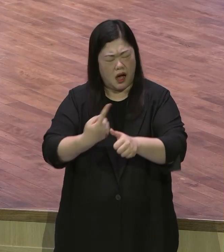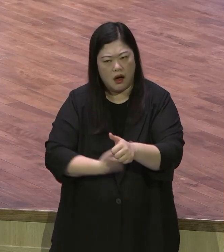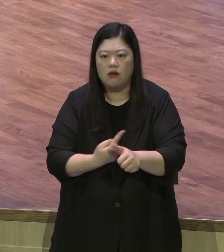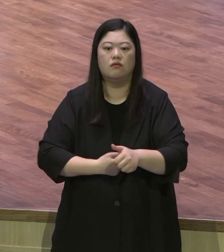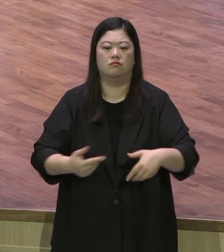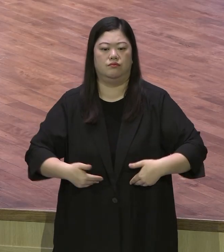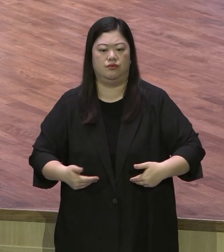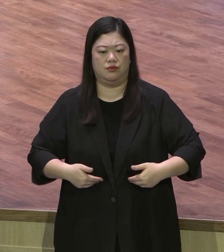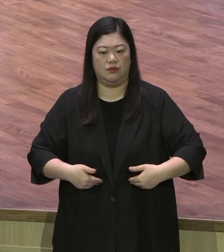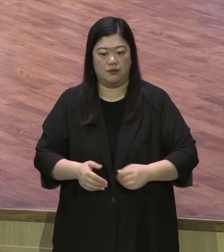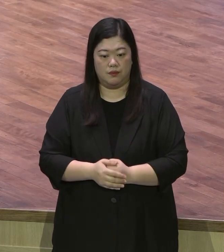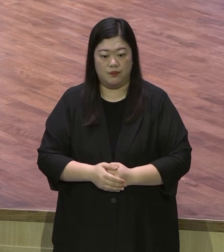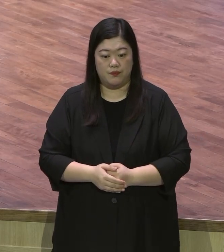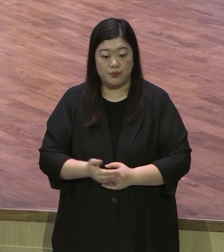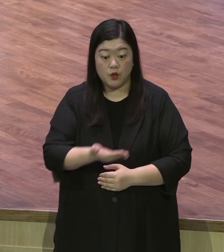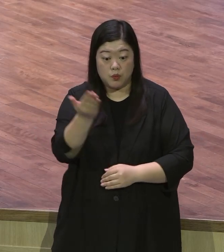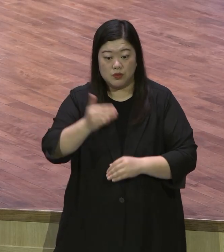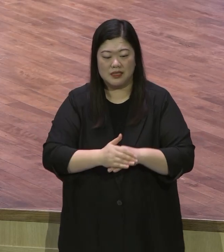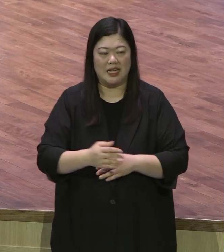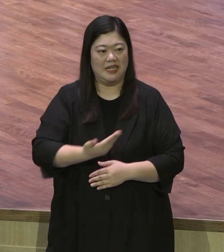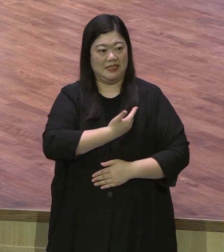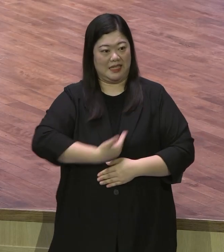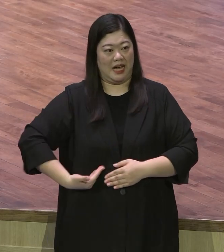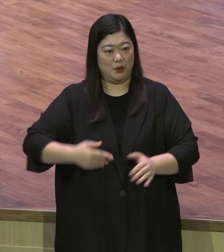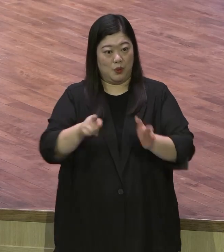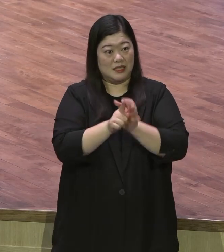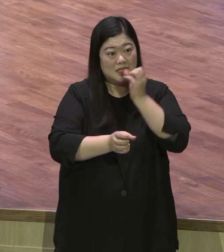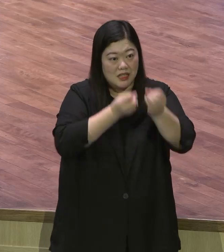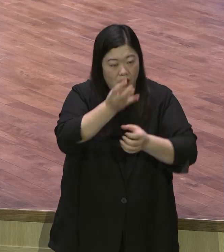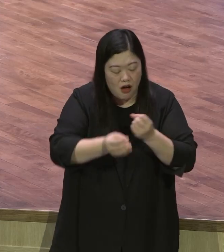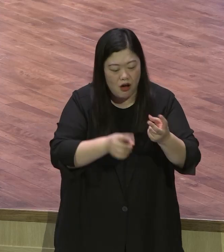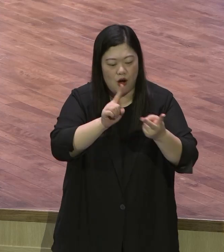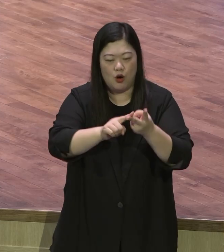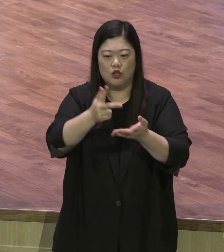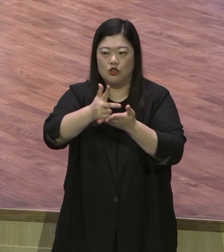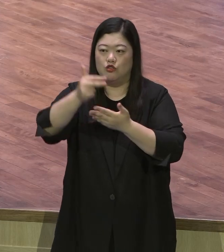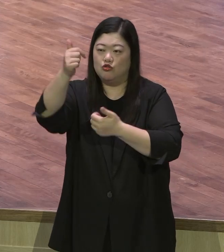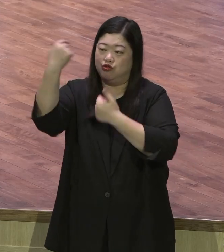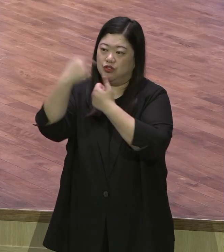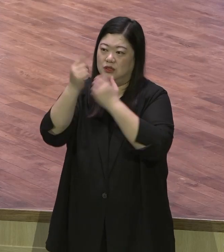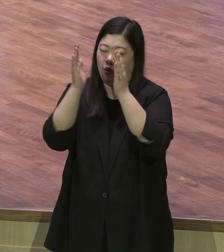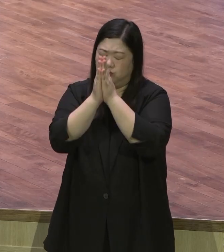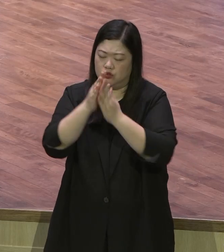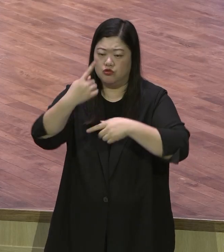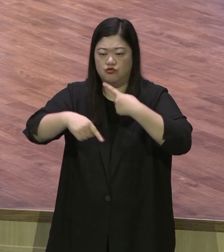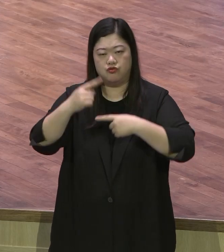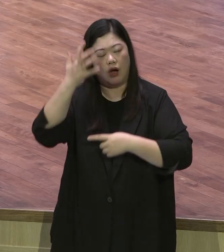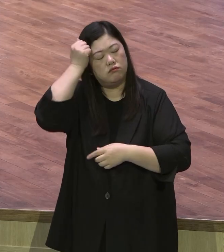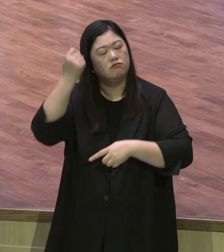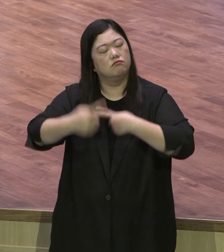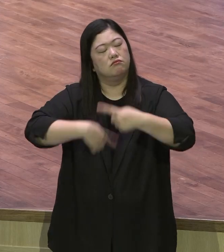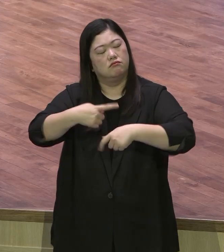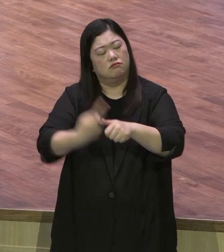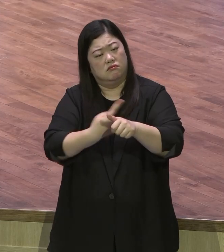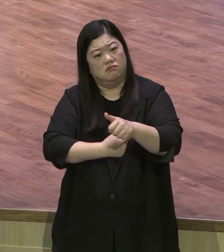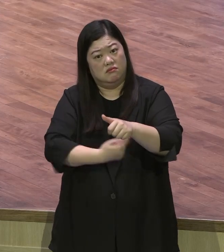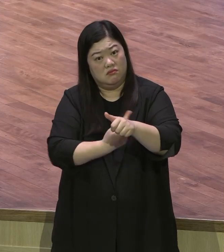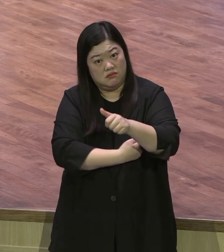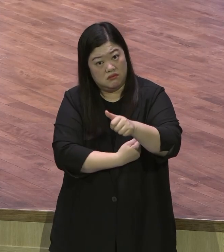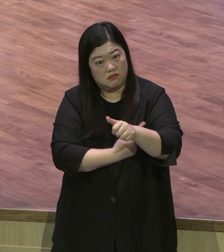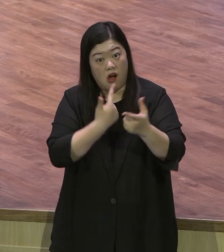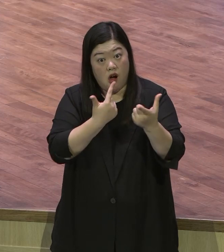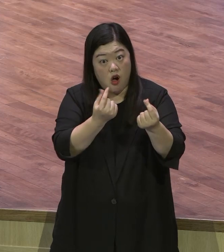보고 막 졸면서도 하잖아요. 그런 식으로 여러분 기도가 쫙 나와야 돼요. 여러분이 개인 가정